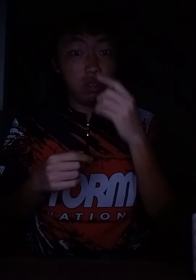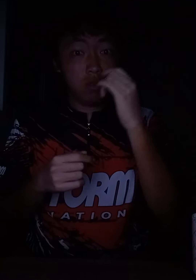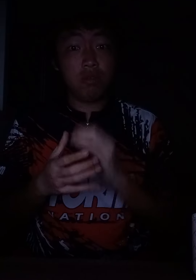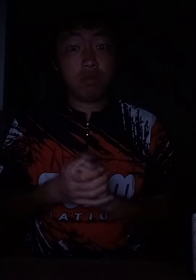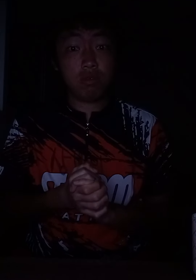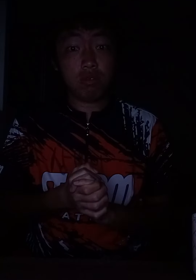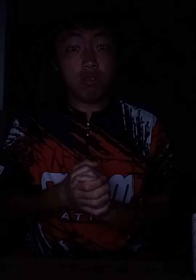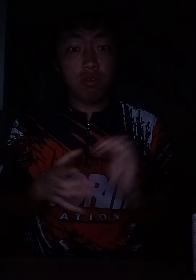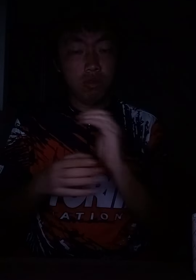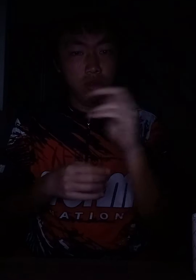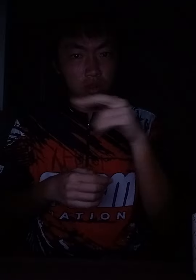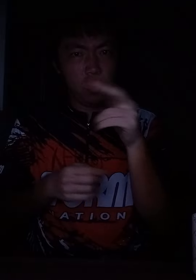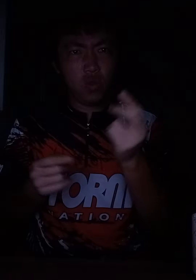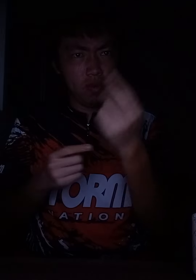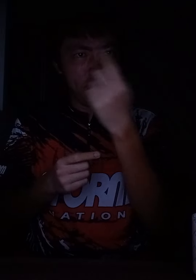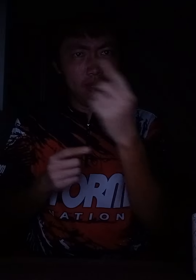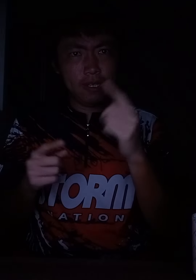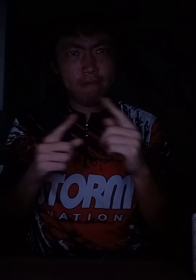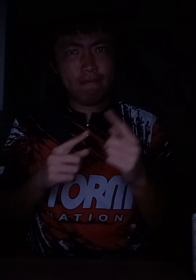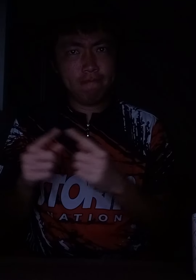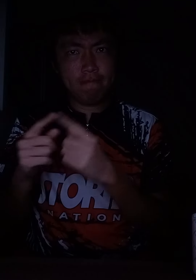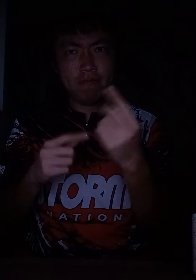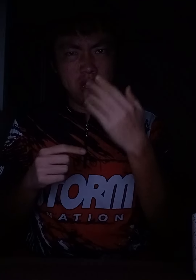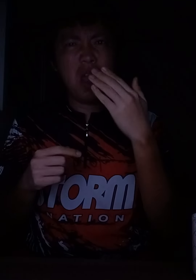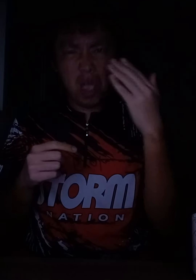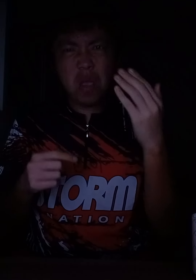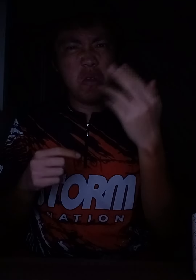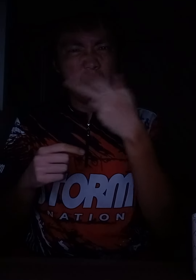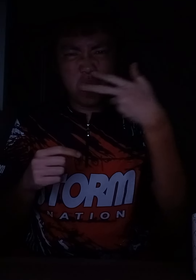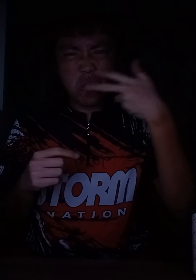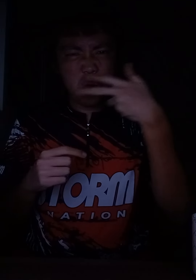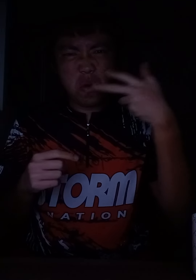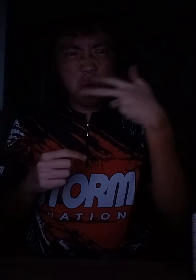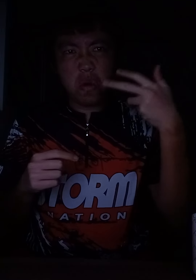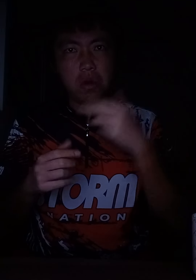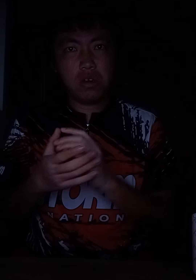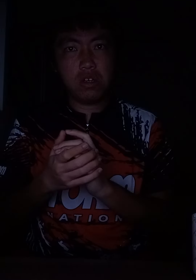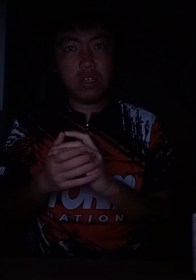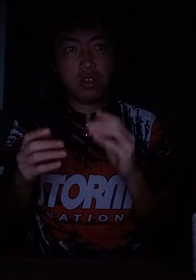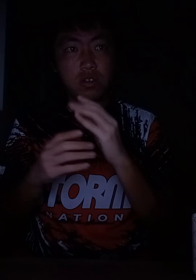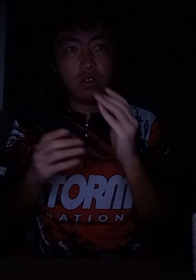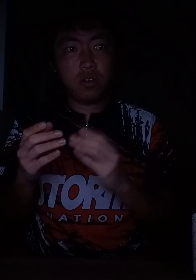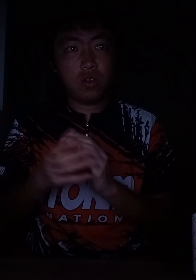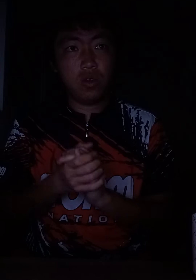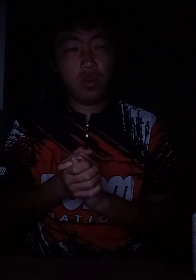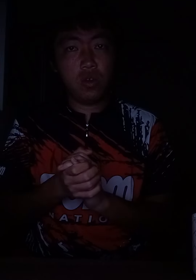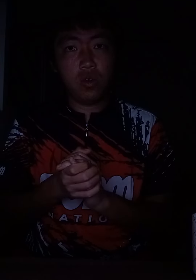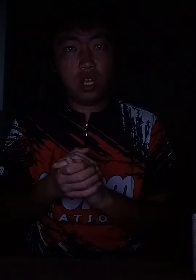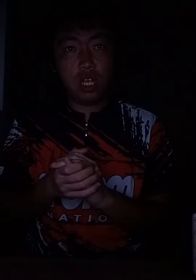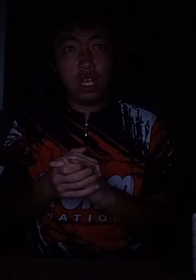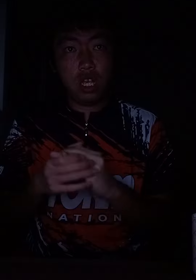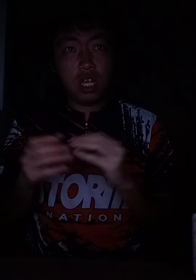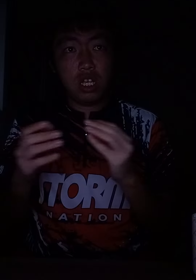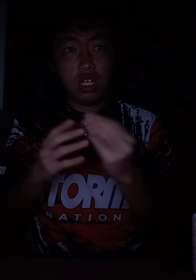네. 더군다나 옆에 있던 그 노인 같은 경우는 이제 기침하면서 담배기가 흐르니까 네. 그 자리를 피했고 또 다른 분들도 자리 피하는 걸 보지 않습니까?